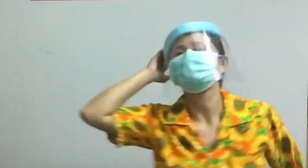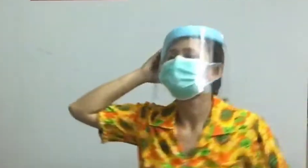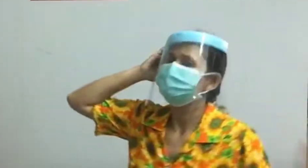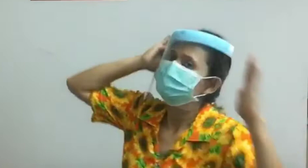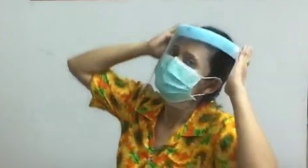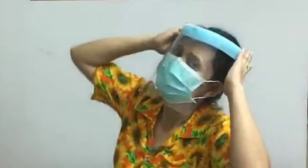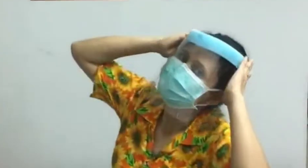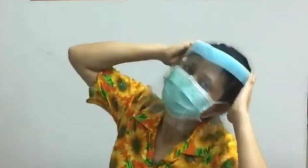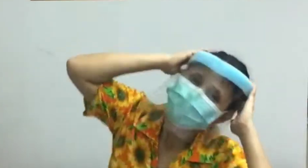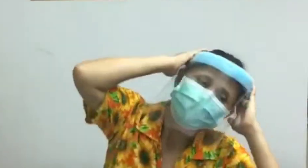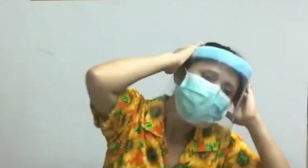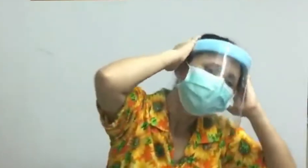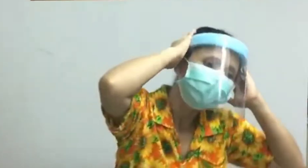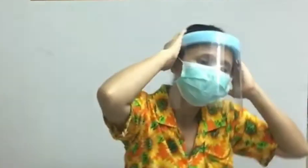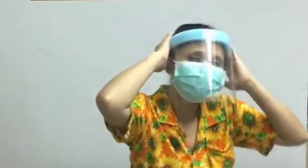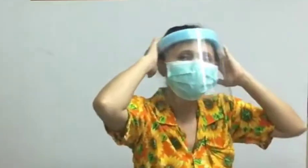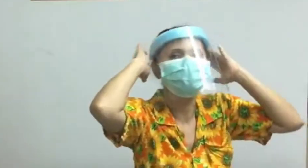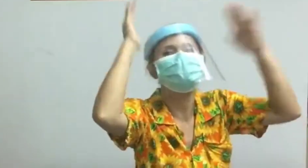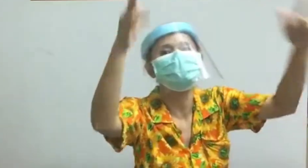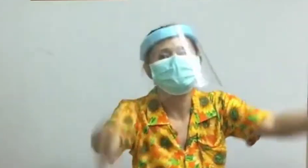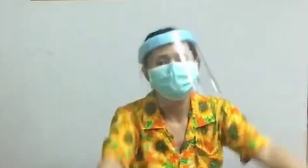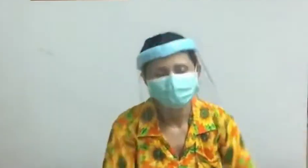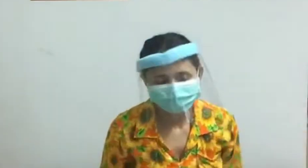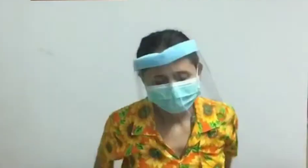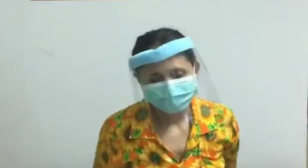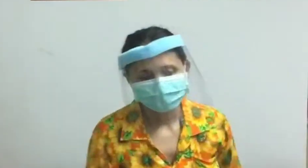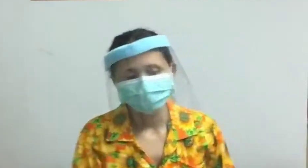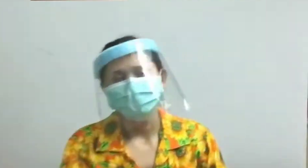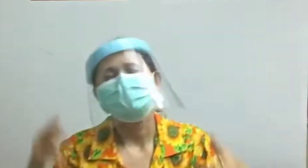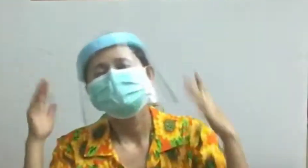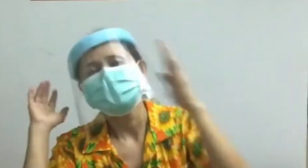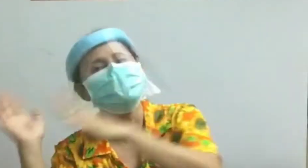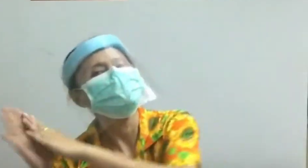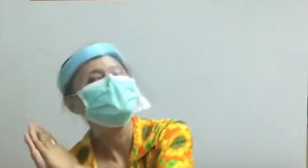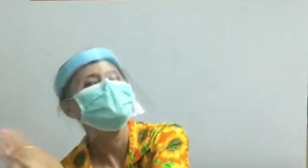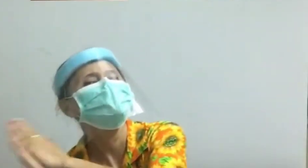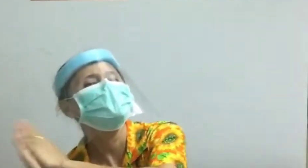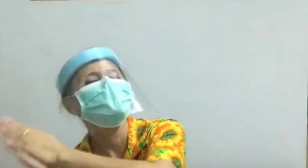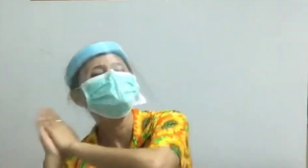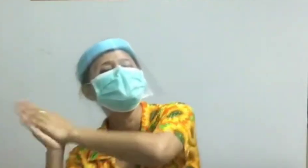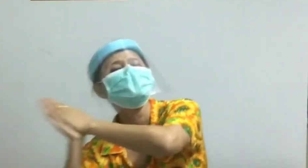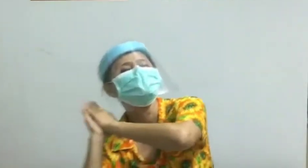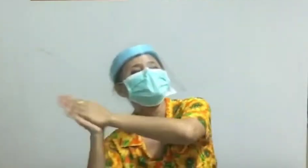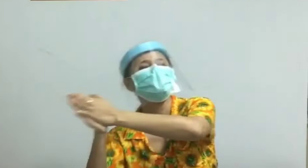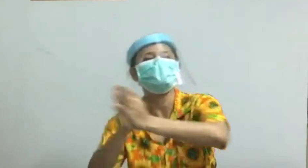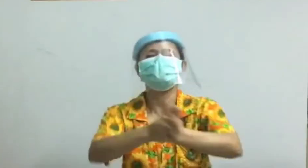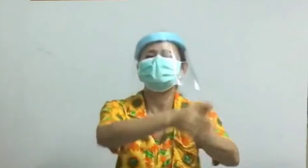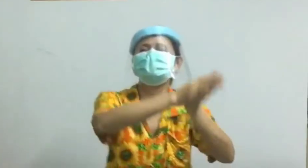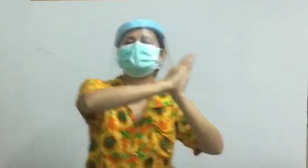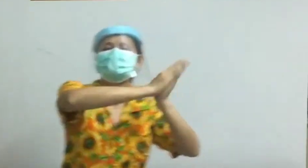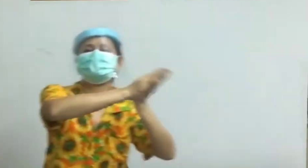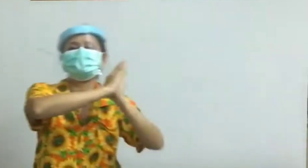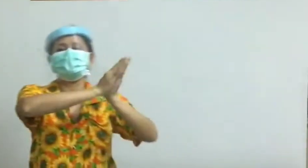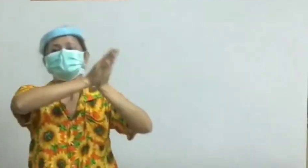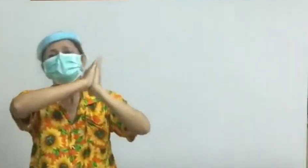เยอะฟังแล้วปวดขมามไม่อยากจะทำอะไรนอ